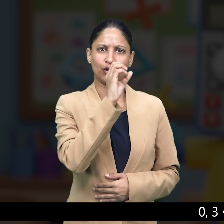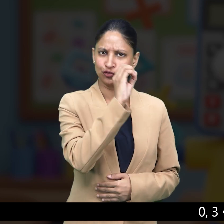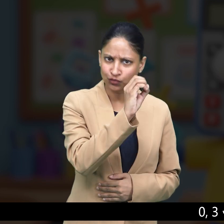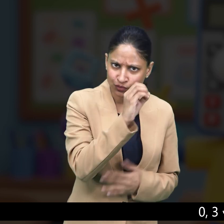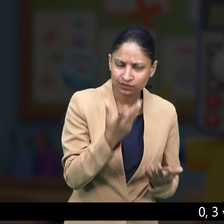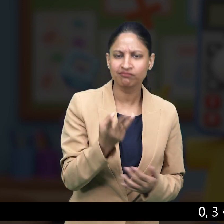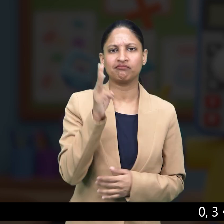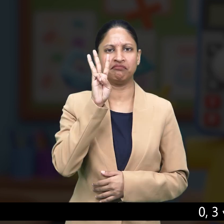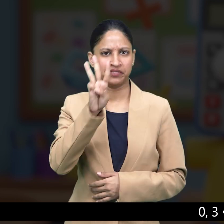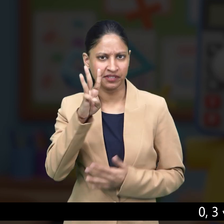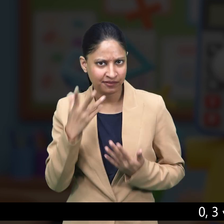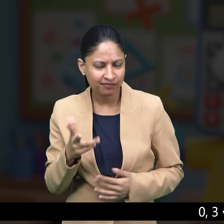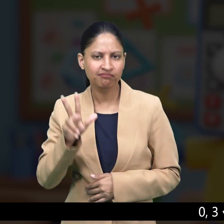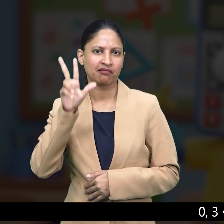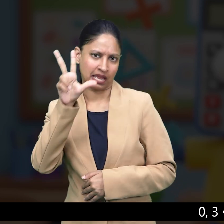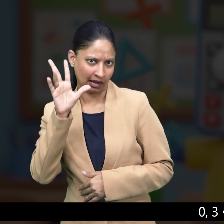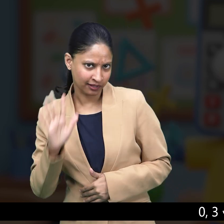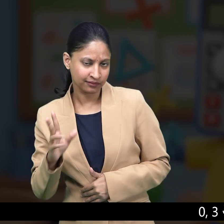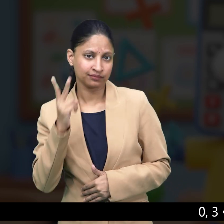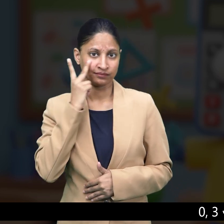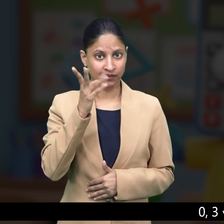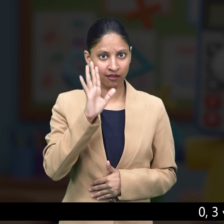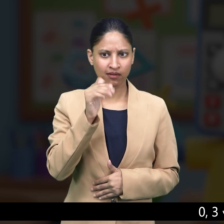0, 3 और 8 को देखिए।